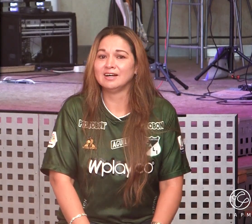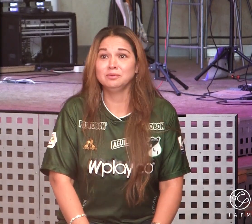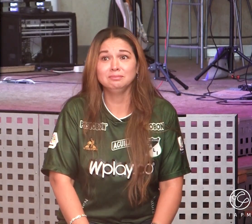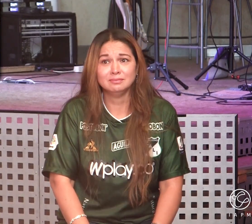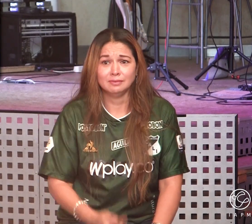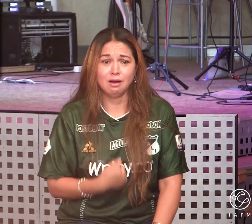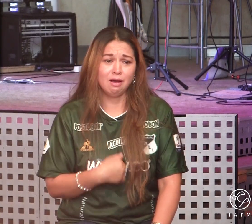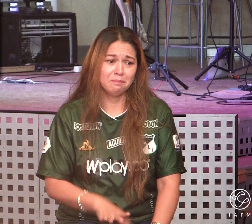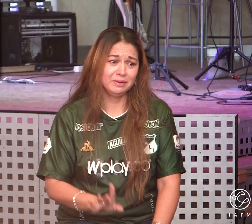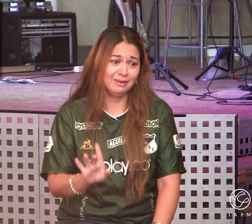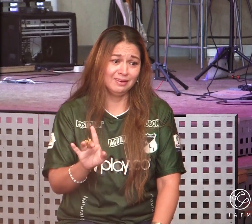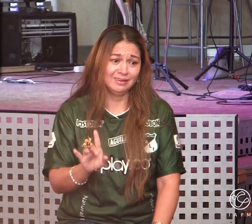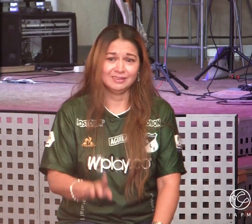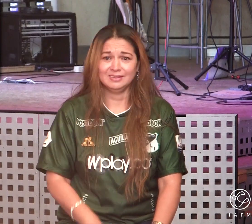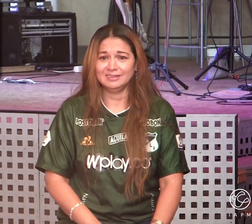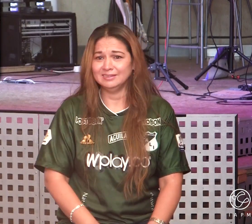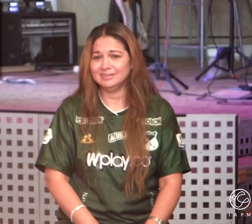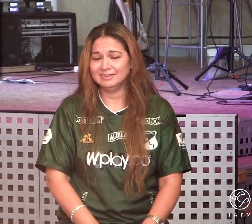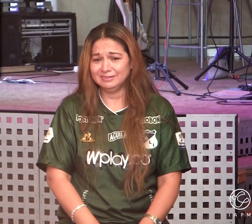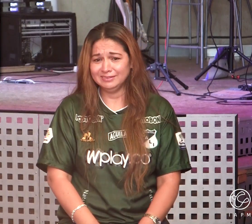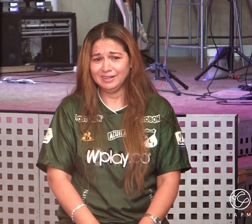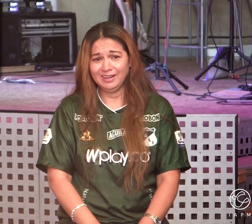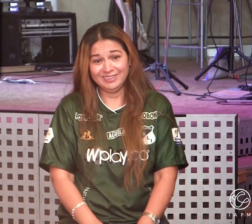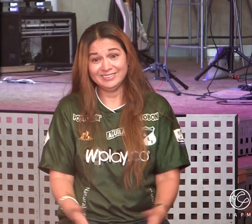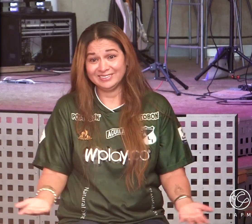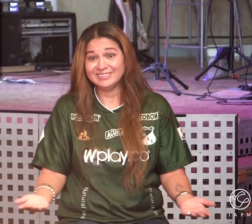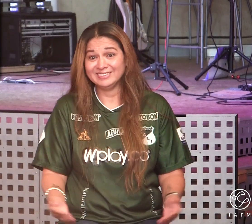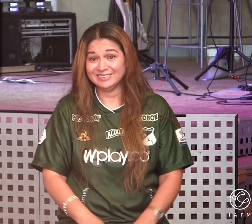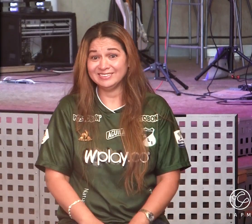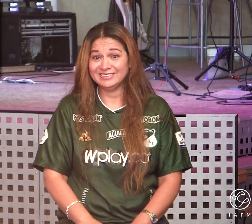eso? Si tiene más de cierta edad, obviamente.